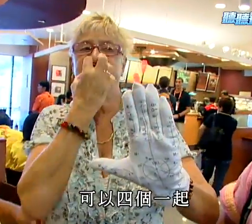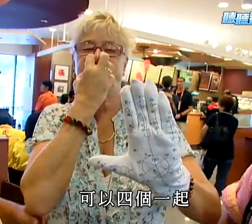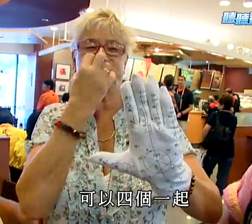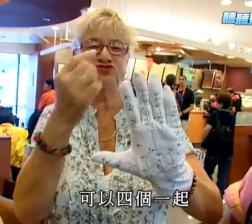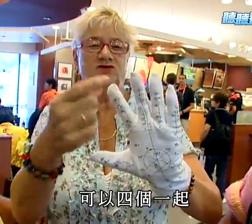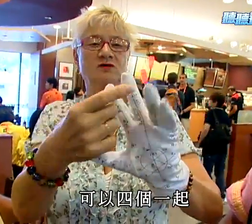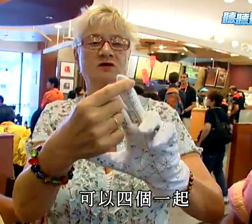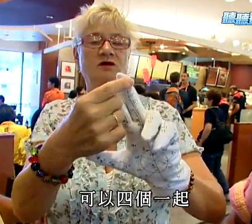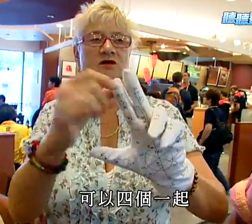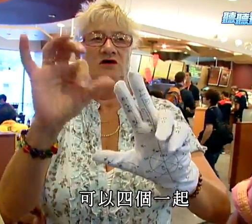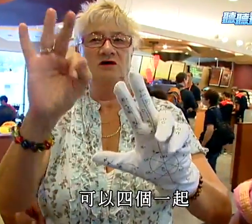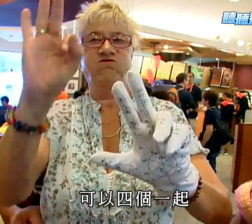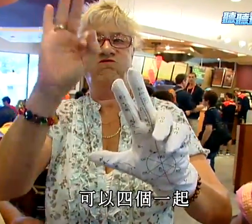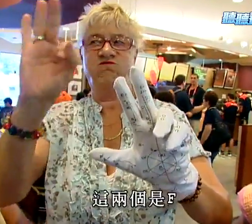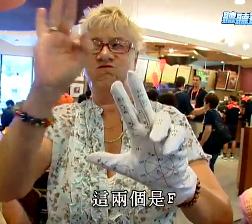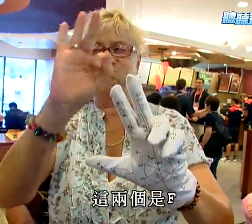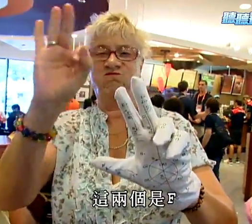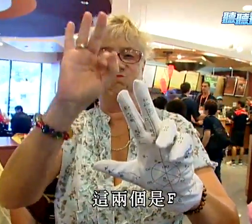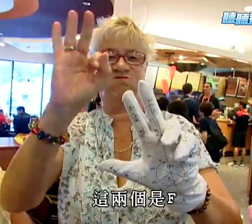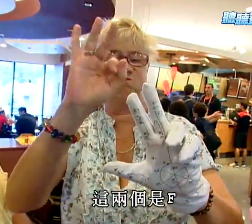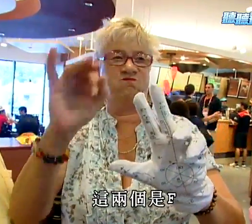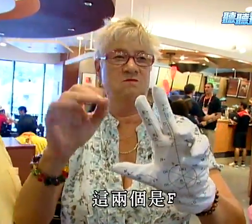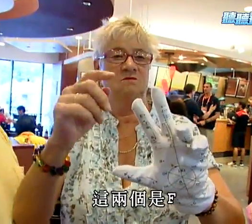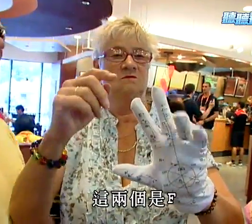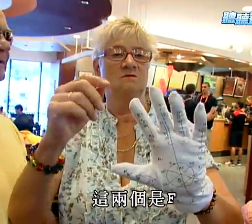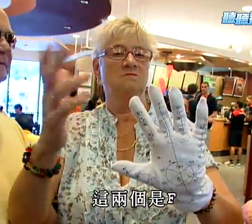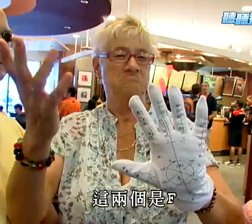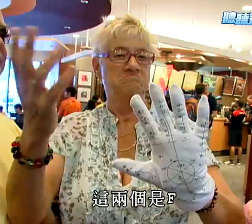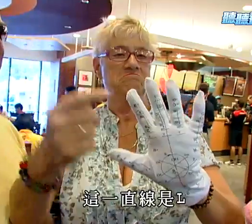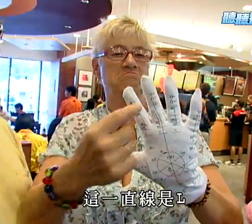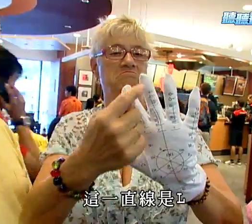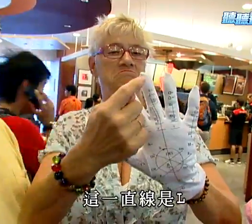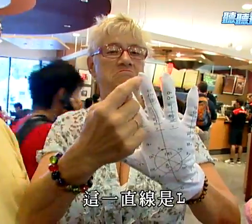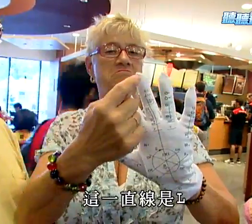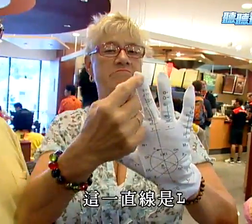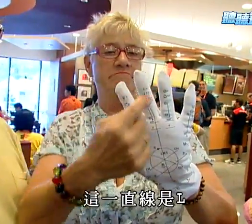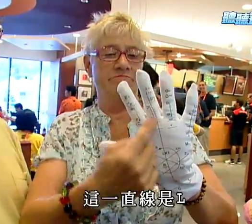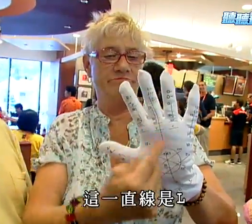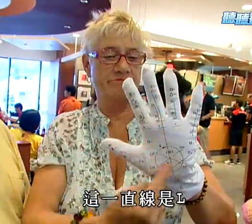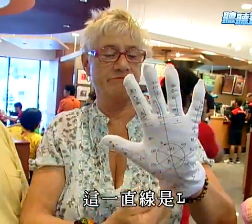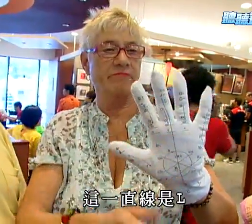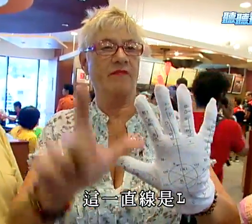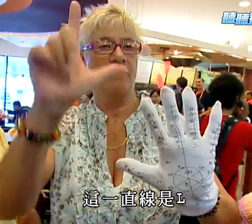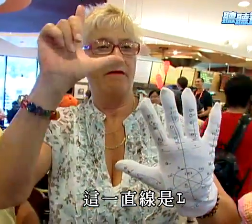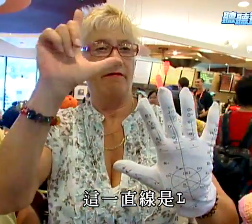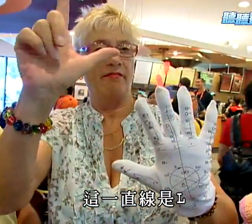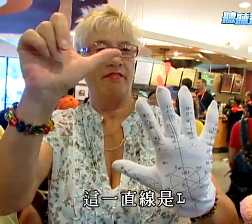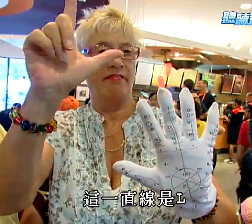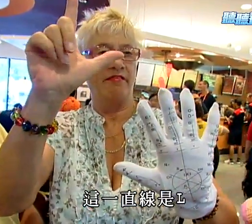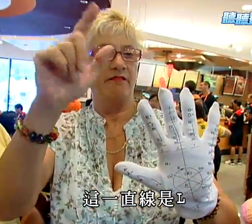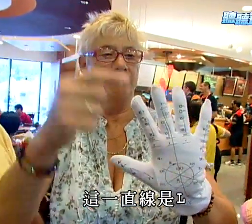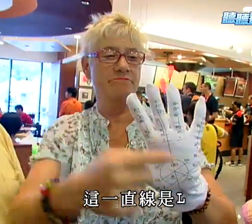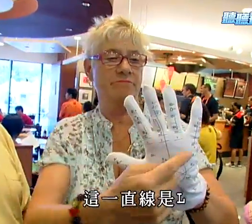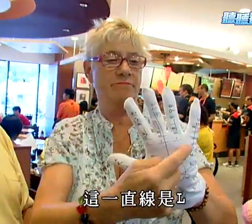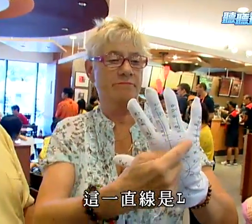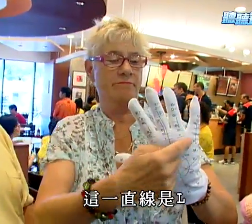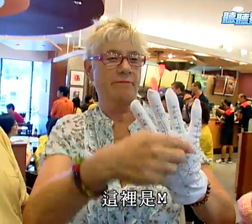一起。这两个呢是 F， 这呢一直线是 L， 这里呢